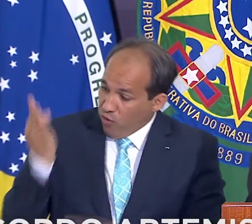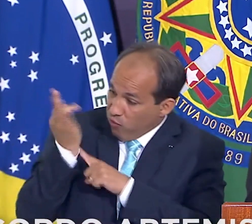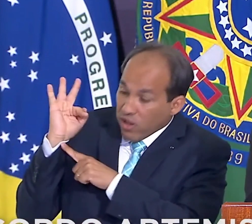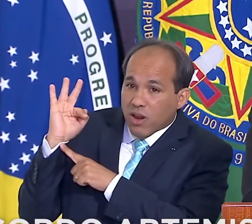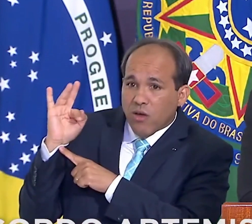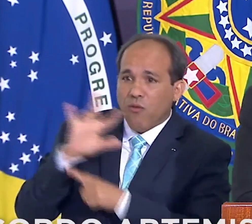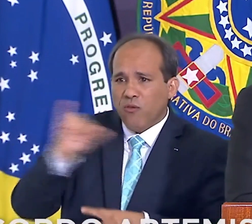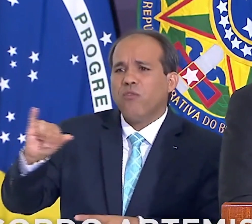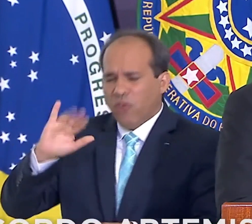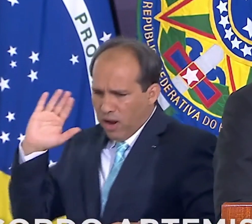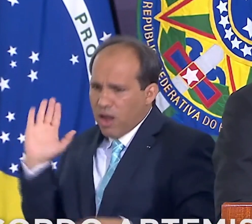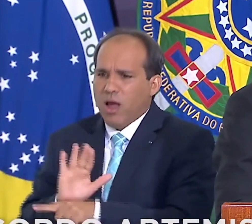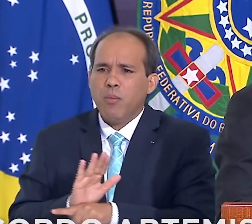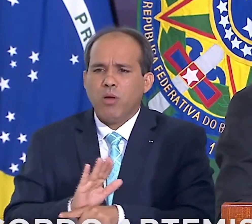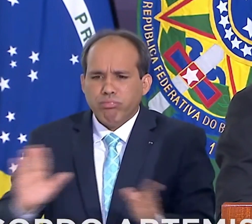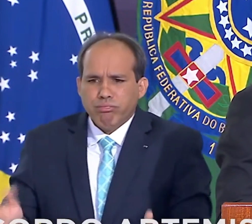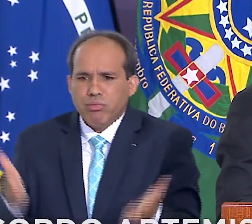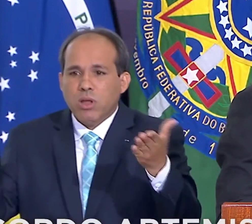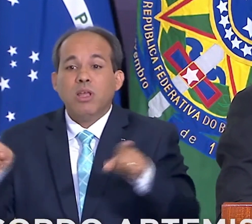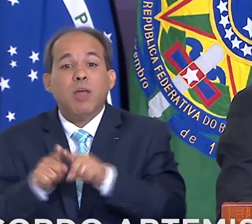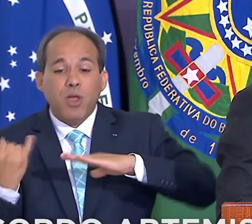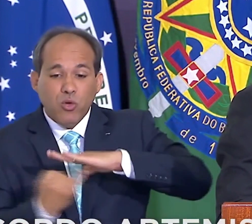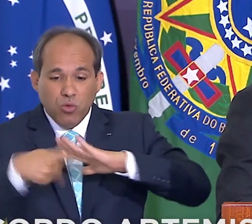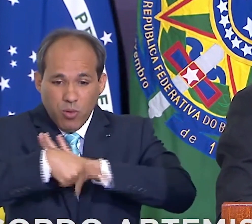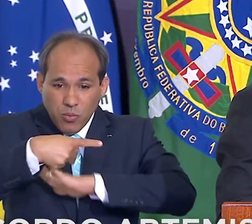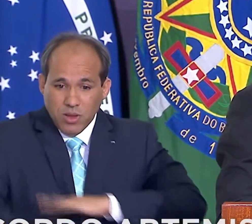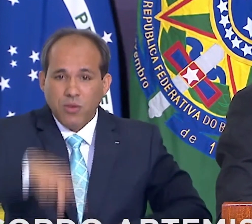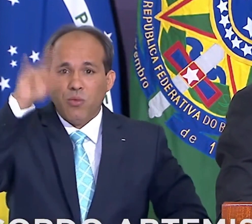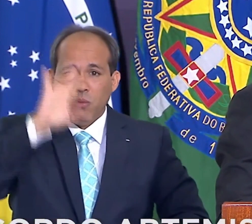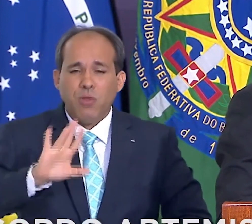federal, com nossas instituições,